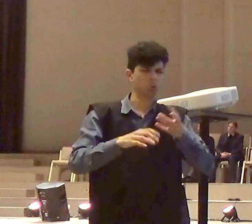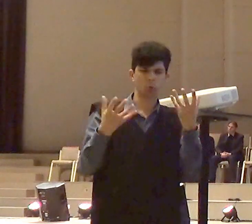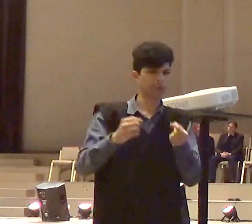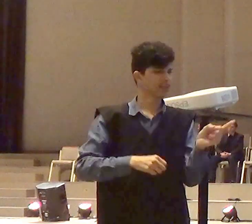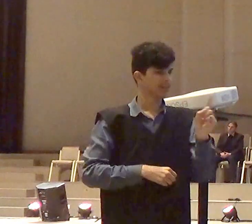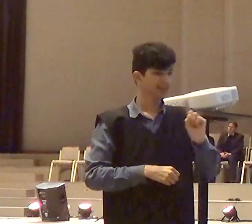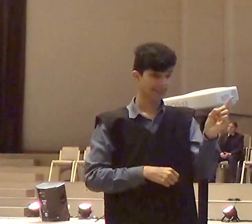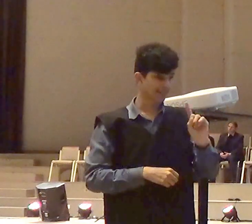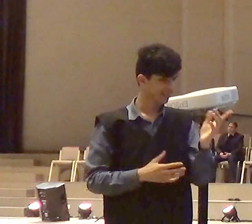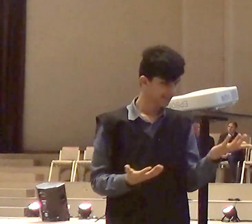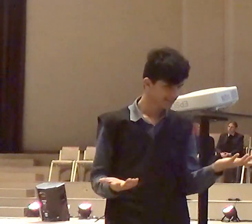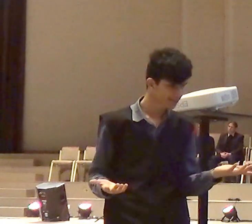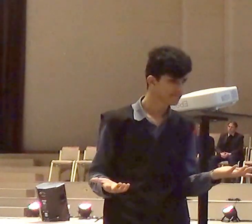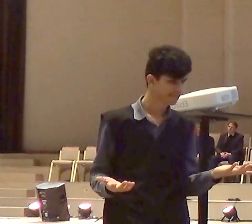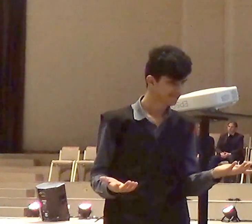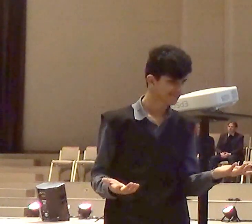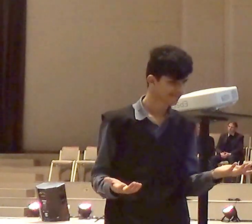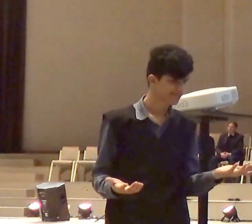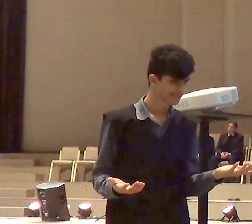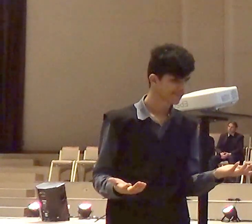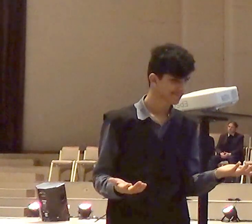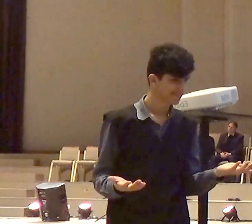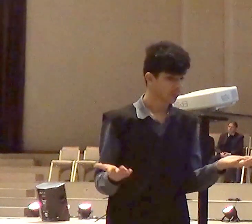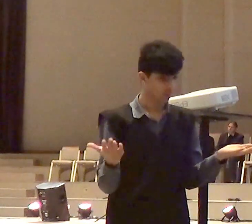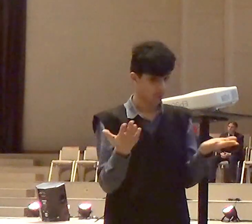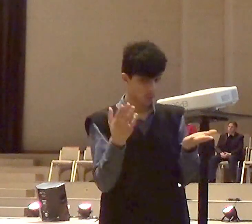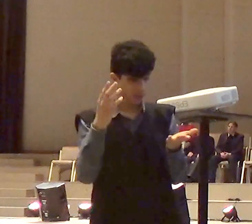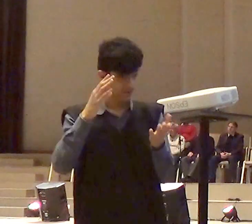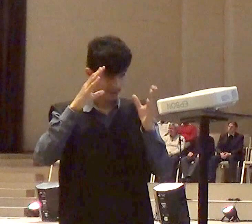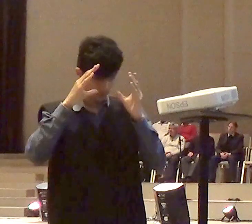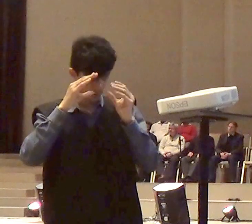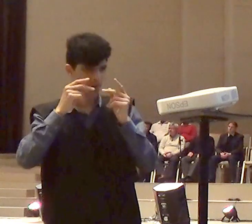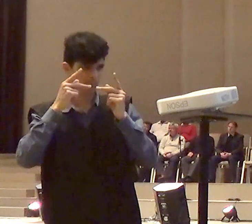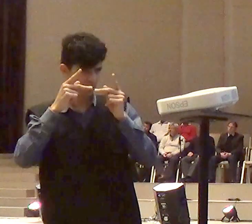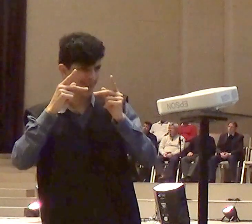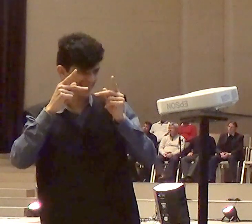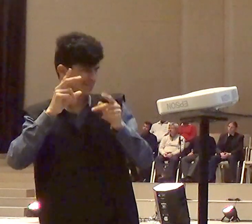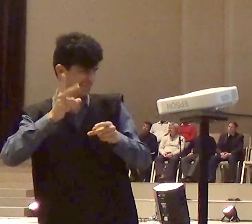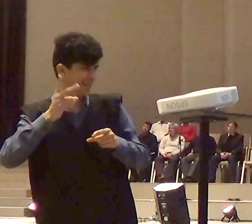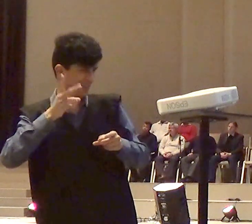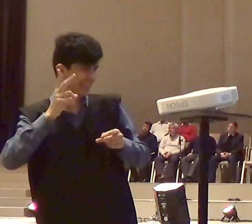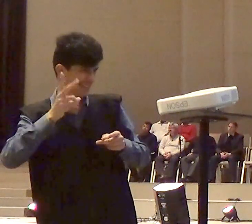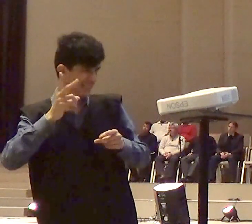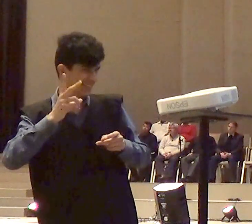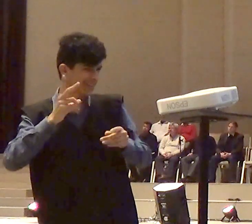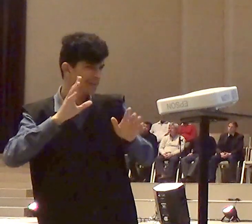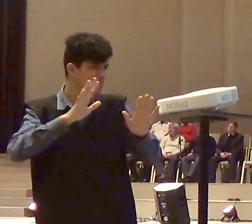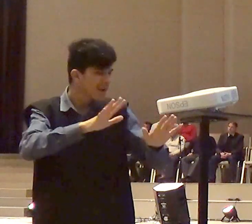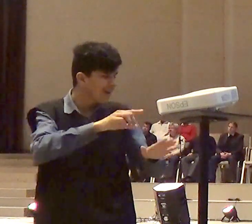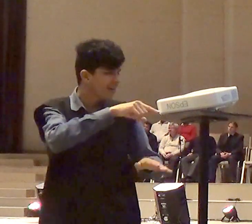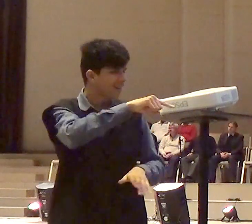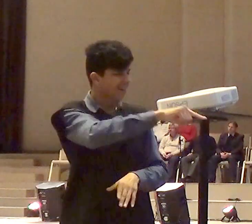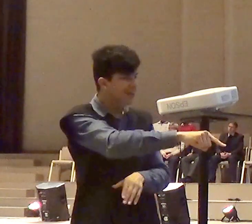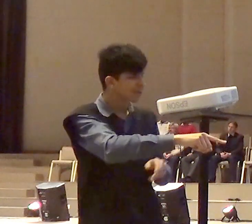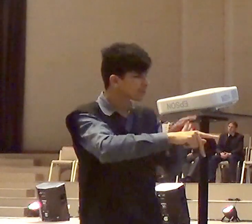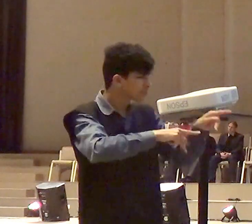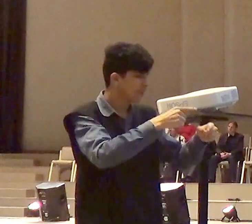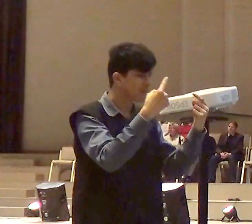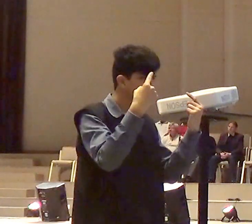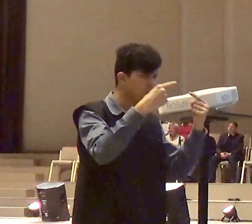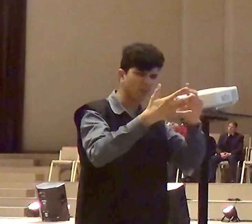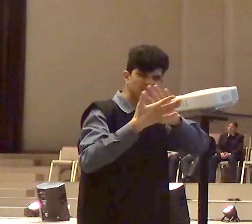hoje à noite final dessa história é depois de todo o juízo de Deus o povo ainda se Levanta Para Matar Moisés